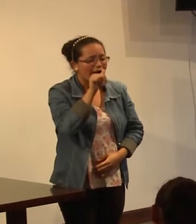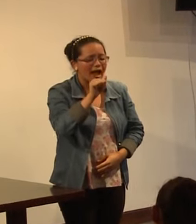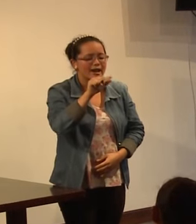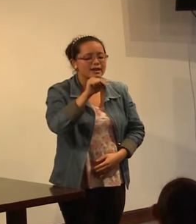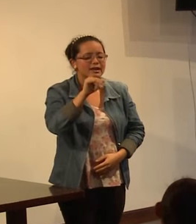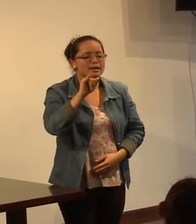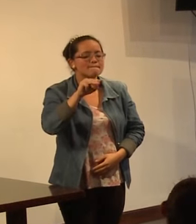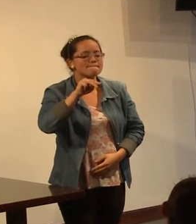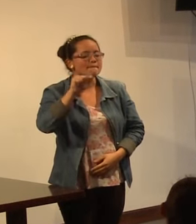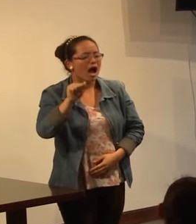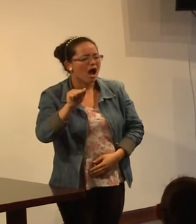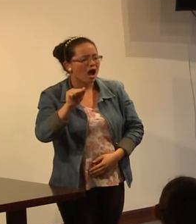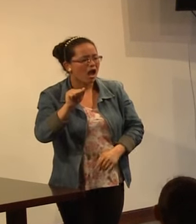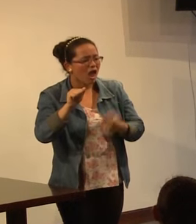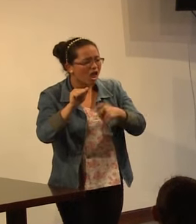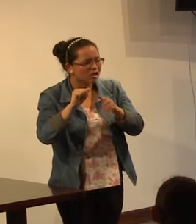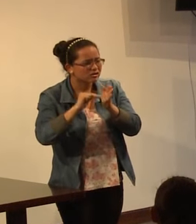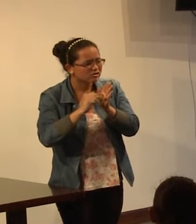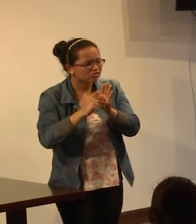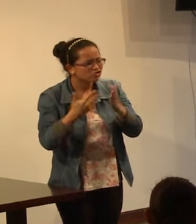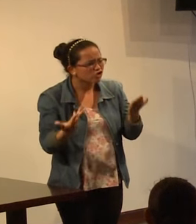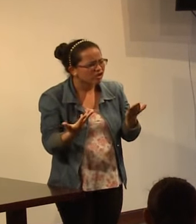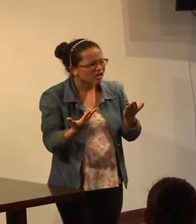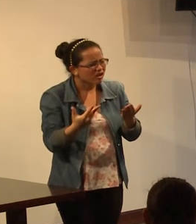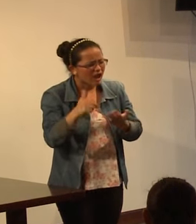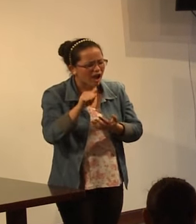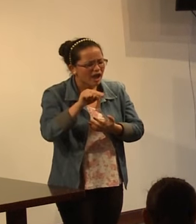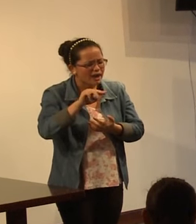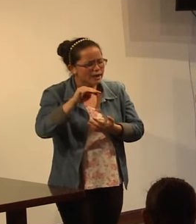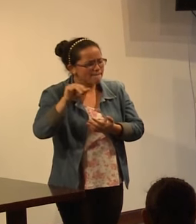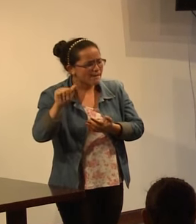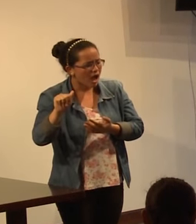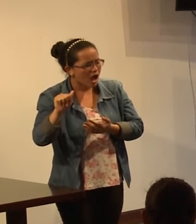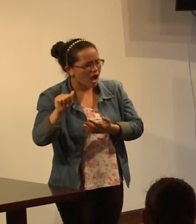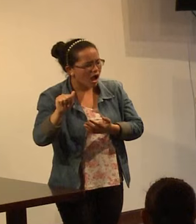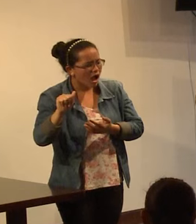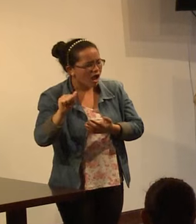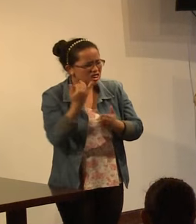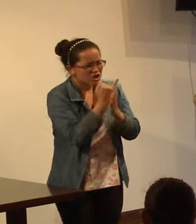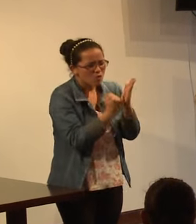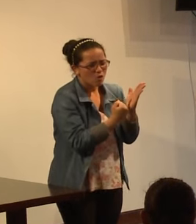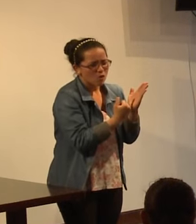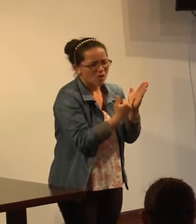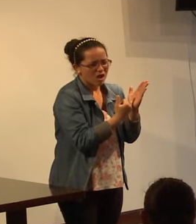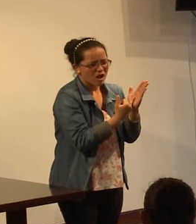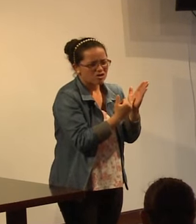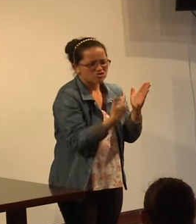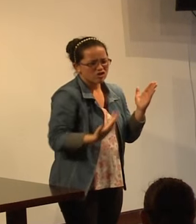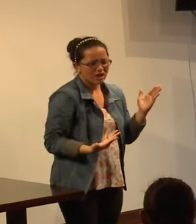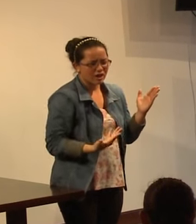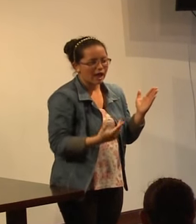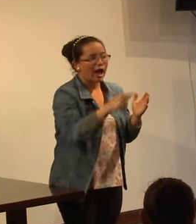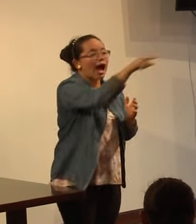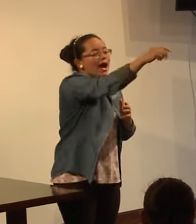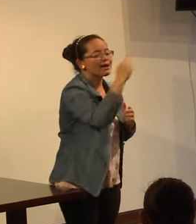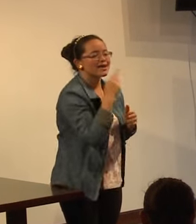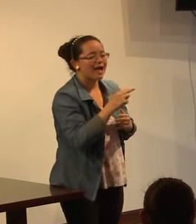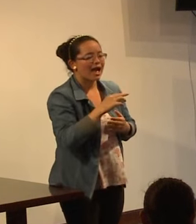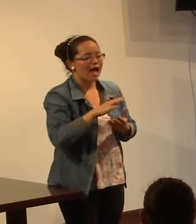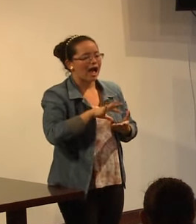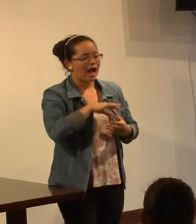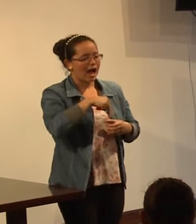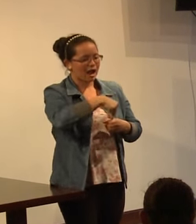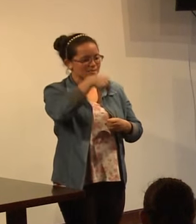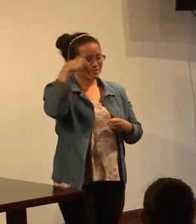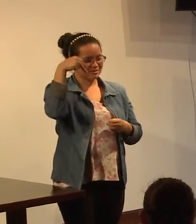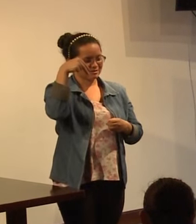palabra ánima? ¿De dónde viene esa idea de la animación cuando uno hace dibujos animados? Del alma. Entonces miren que es bien bonito porque ¿qué está haciendo